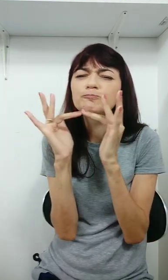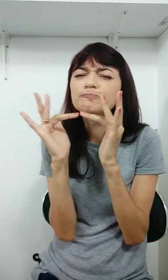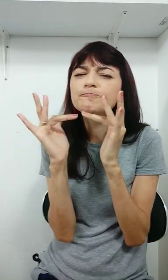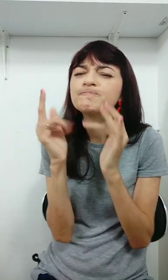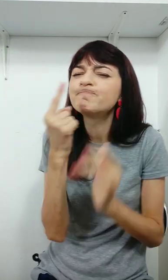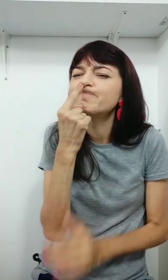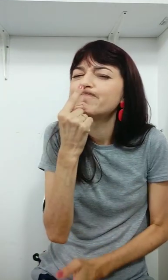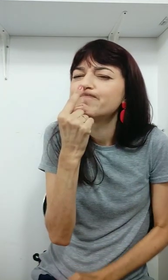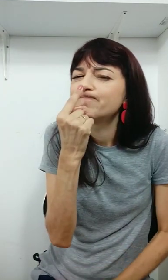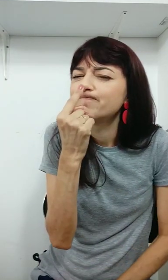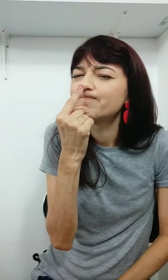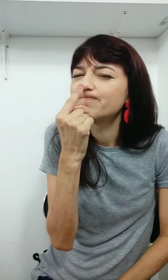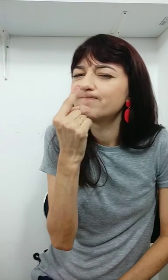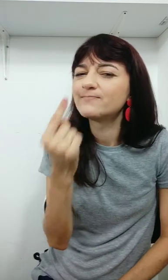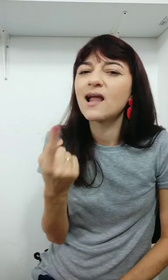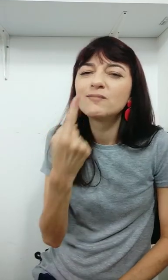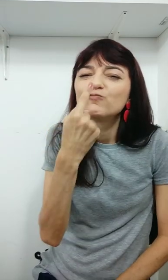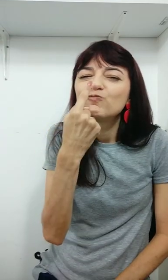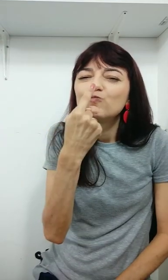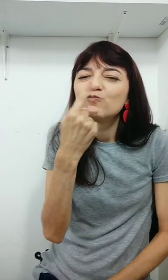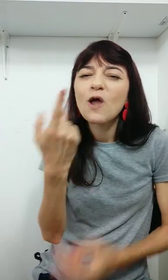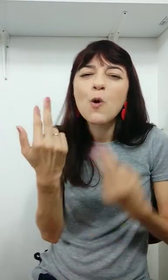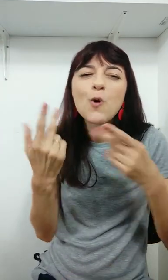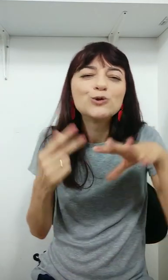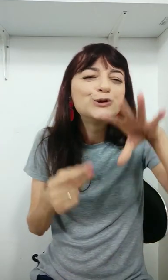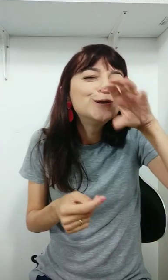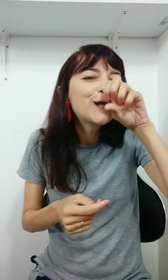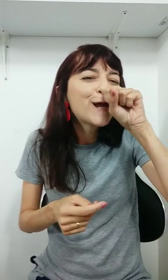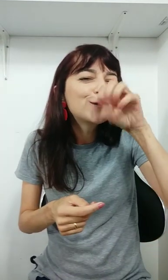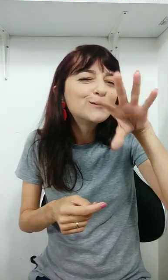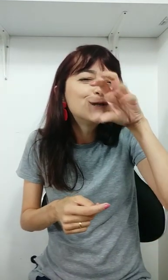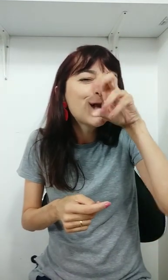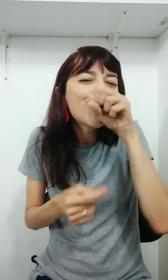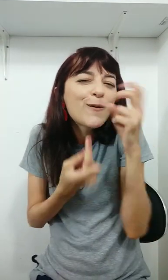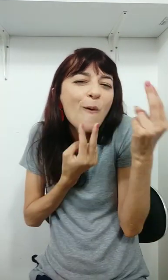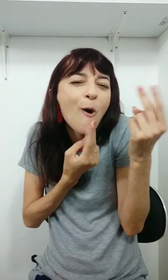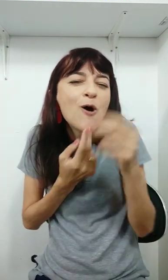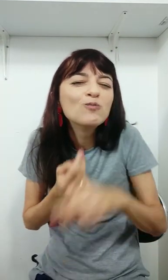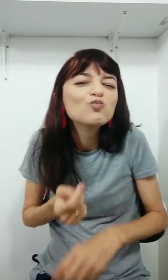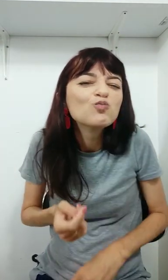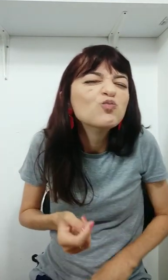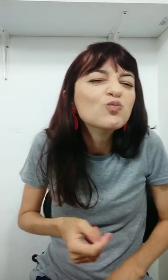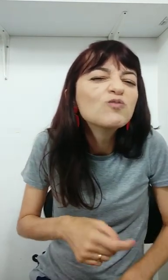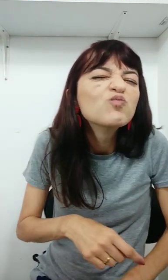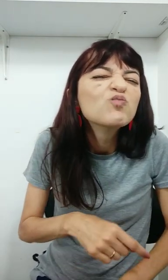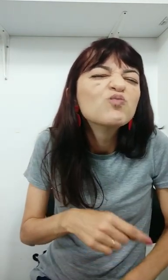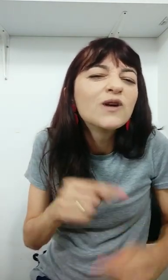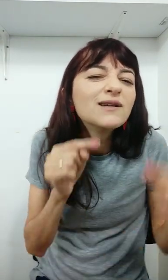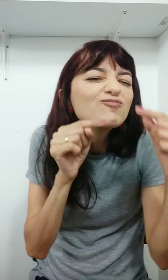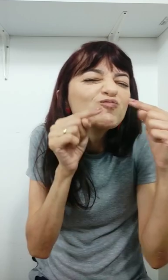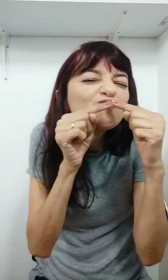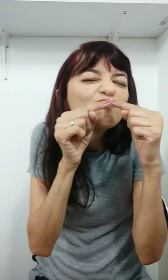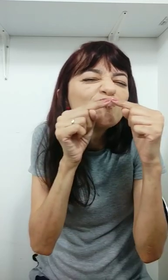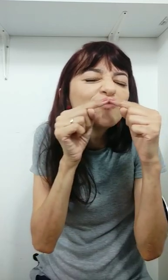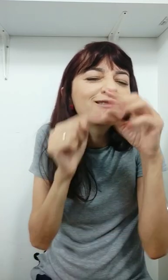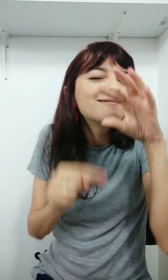intimidade, ou então esse, ó. Então, é como se fosse uma pessoa ali que tem aquele vínculo, né? Aquele cheiro, né? Sabe? Que tem o mesmo...